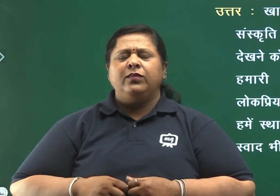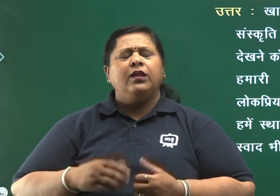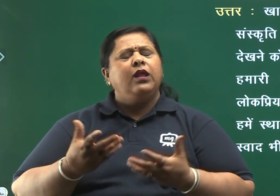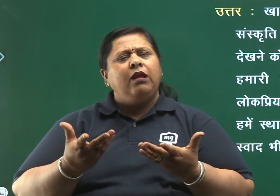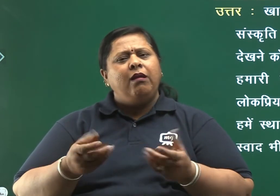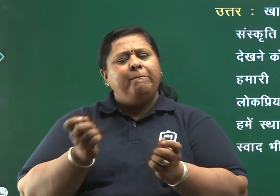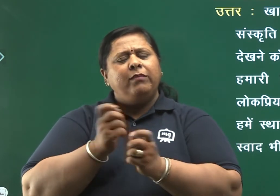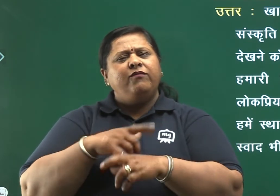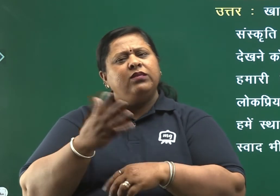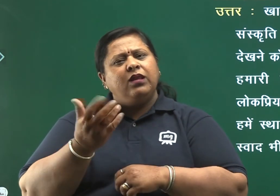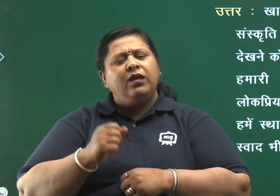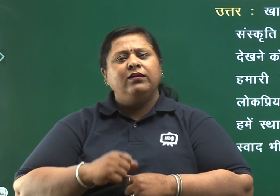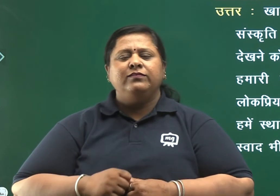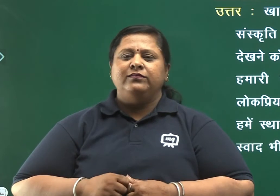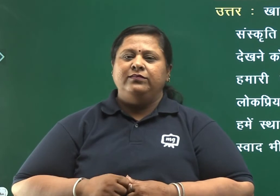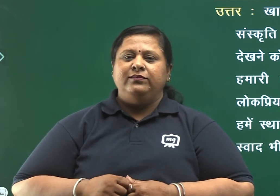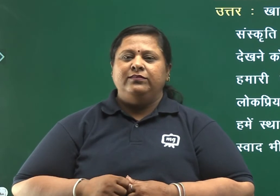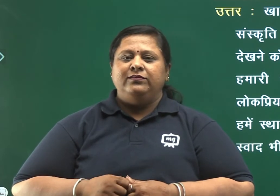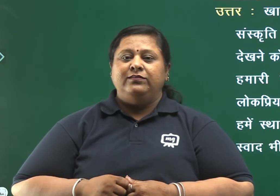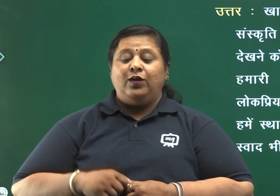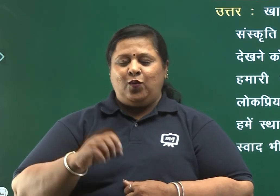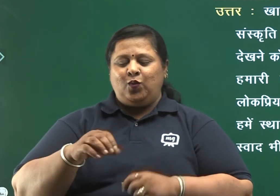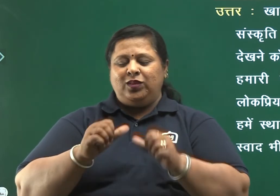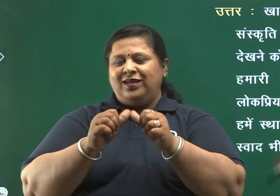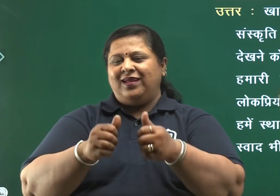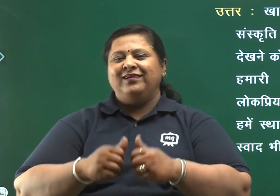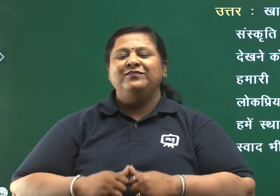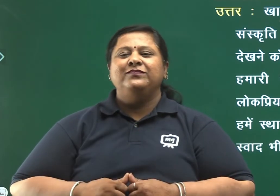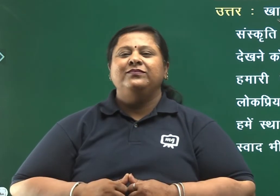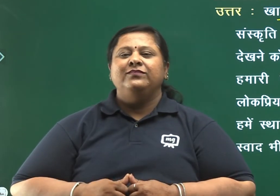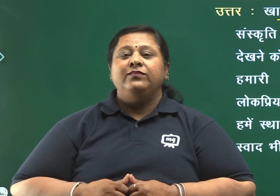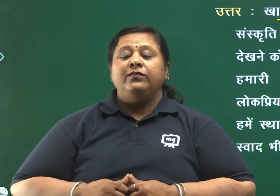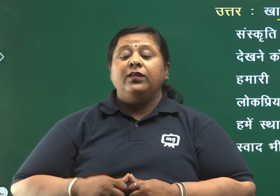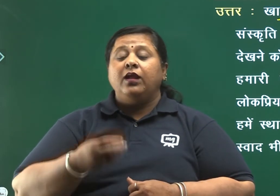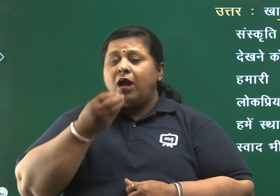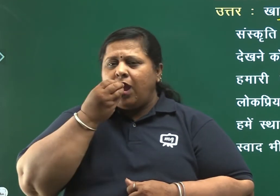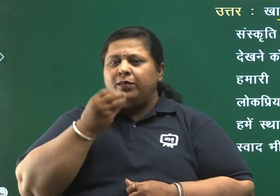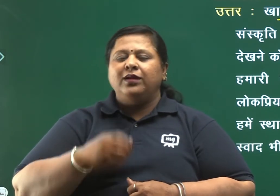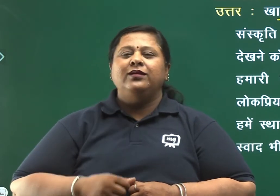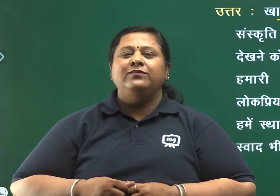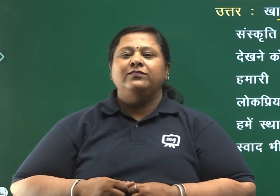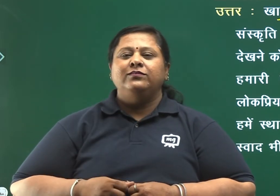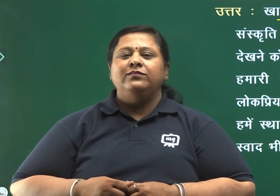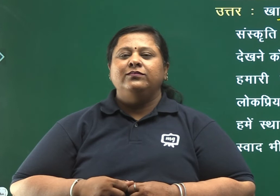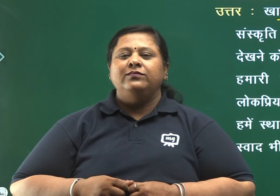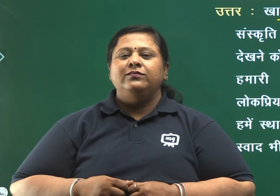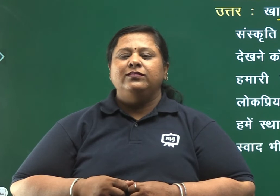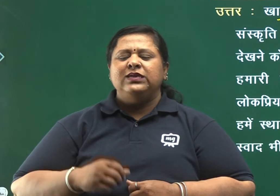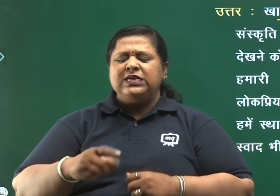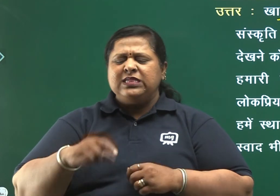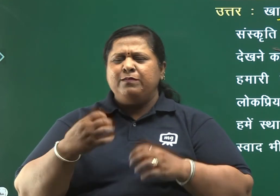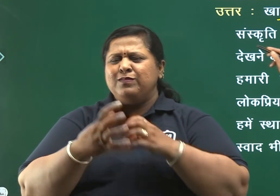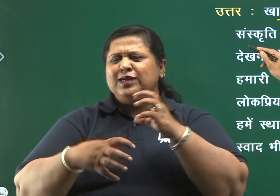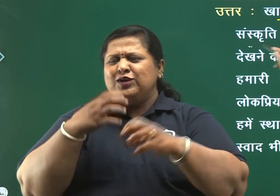क्या परिवर्तन आया? उत्तर है खान पान की इस